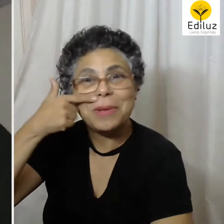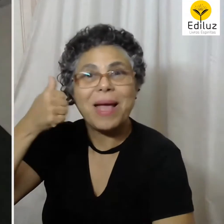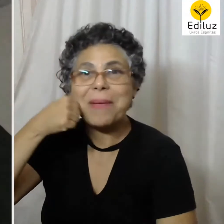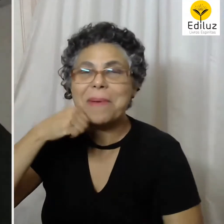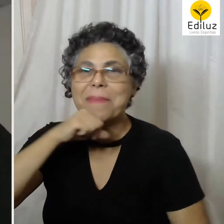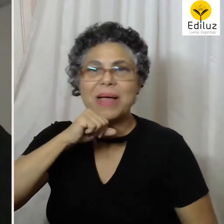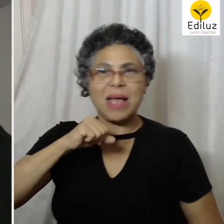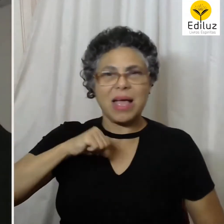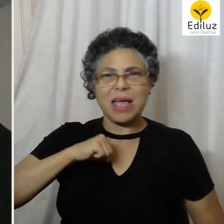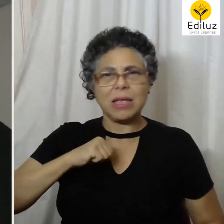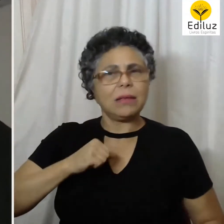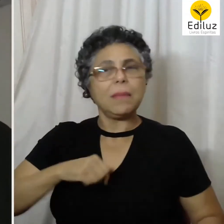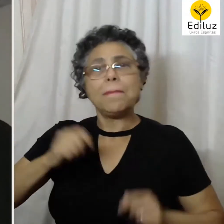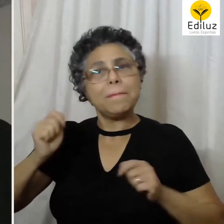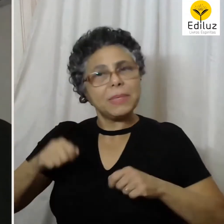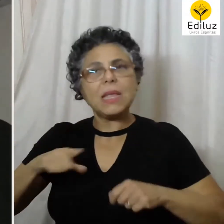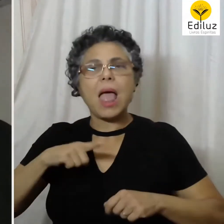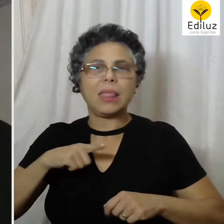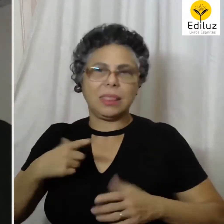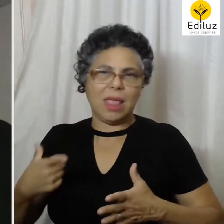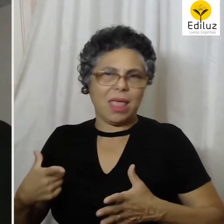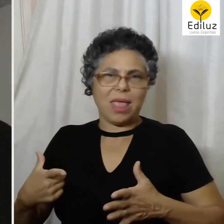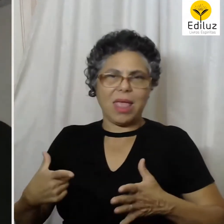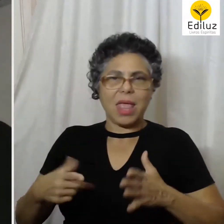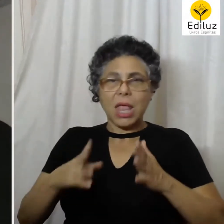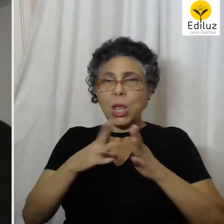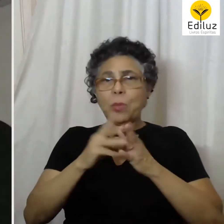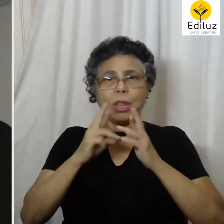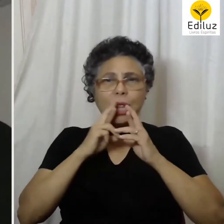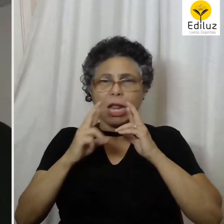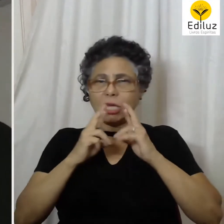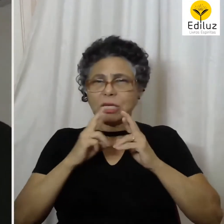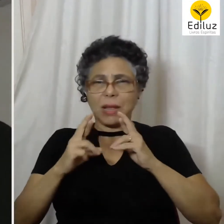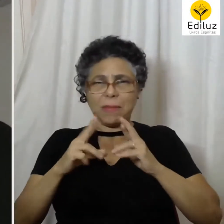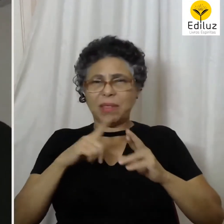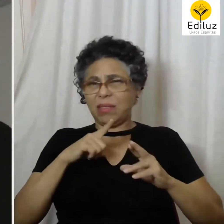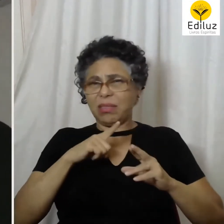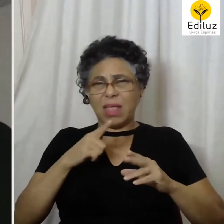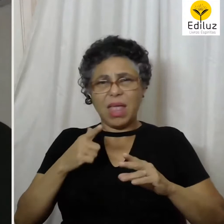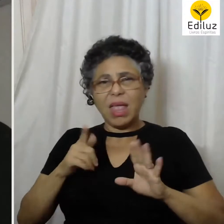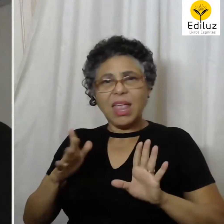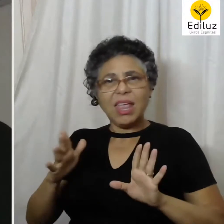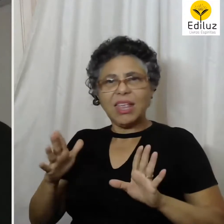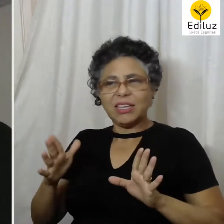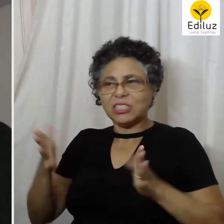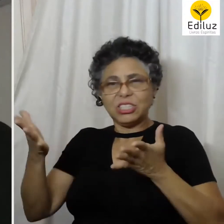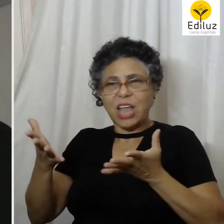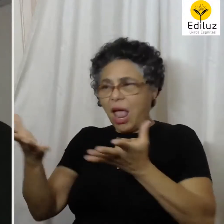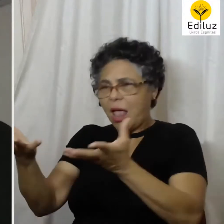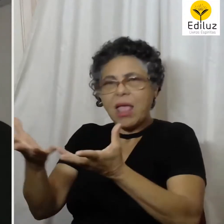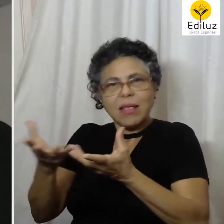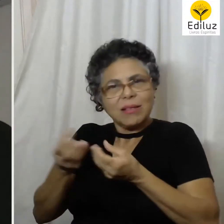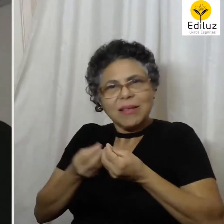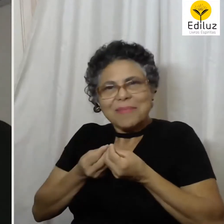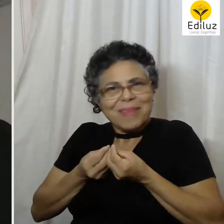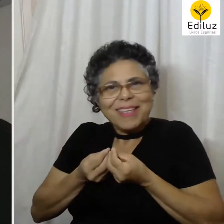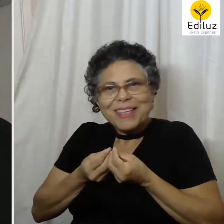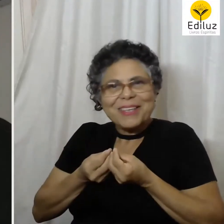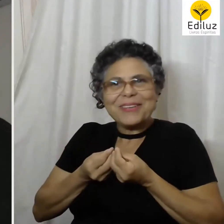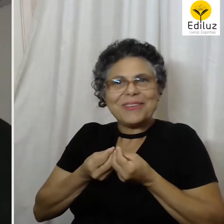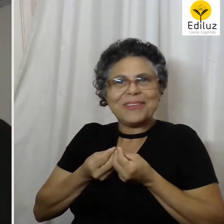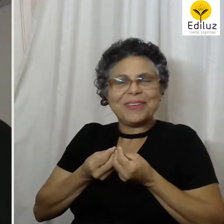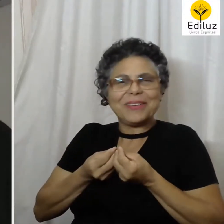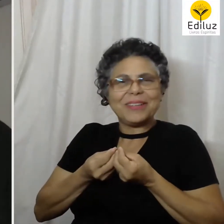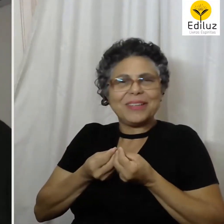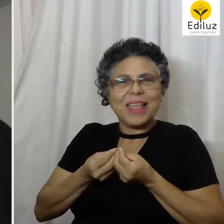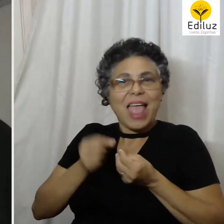quem tenham sido, e o modelo de relacionamento que tenha sido adotado por eles, que para